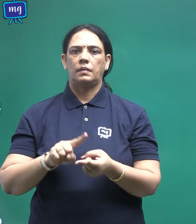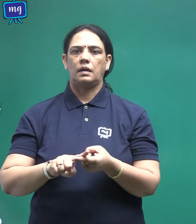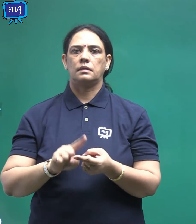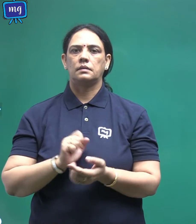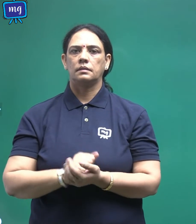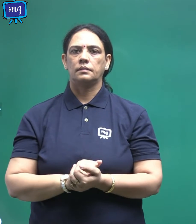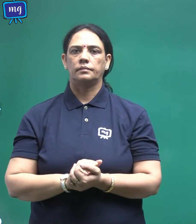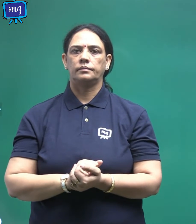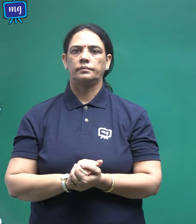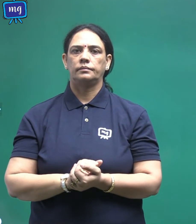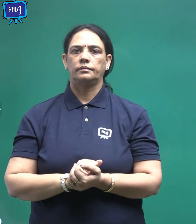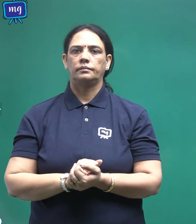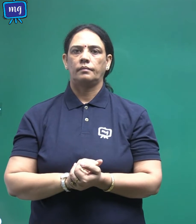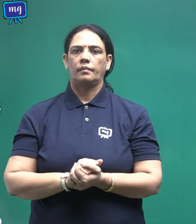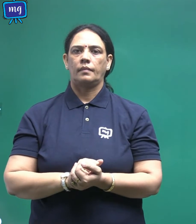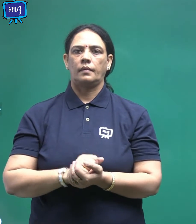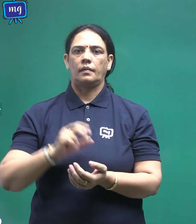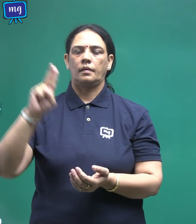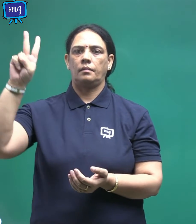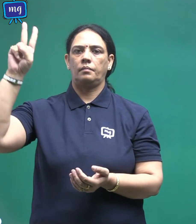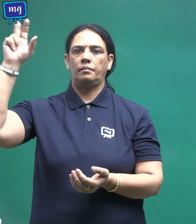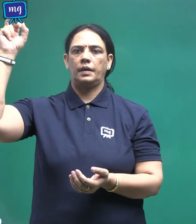प्लस 20 गुणा 15।